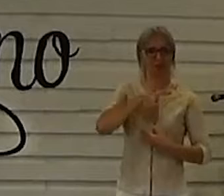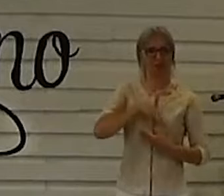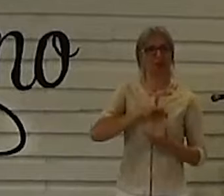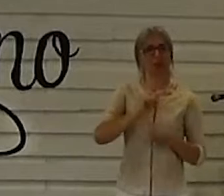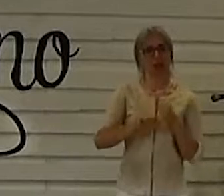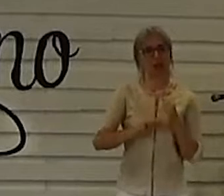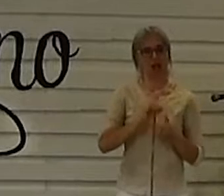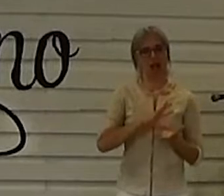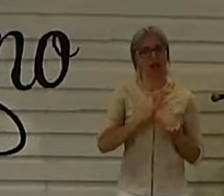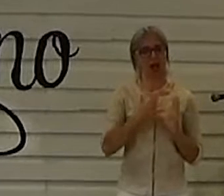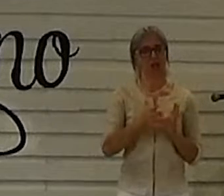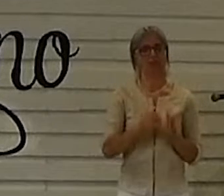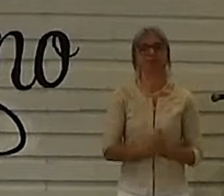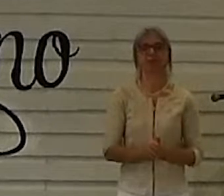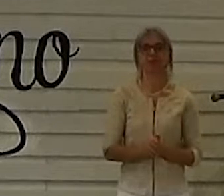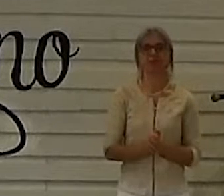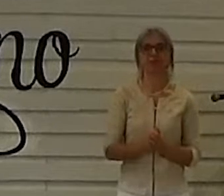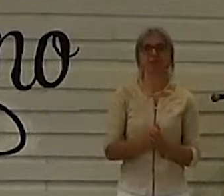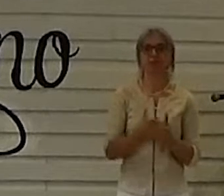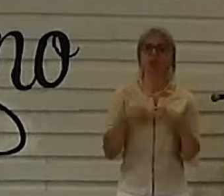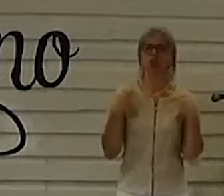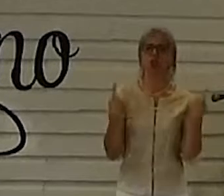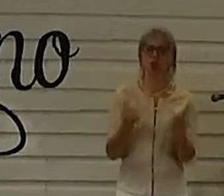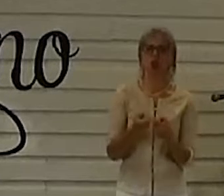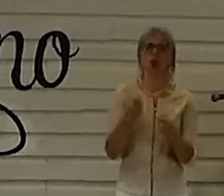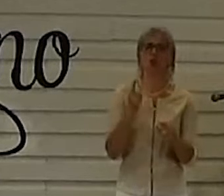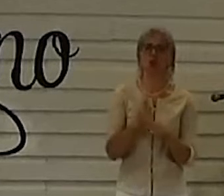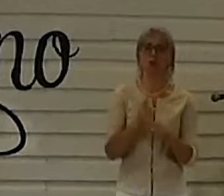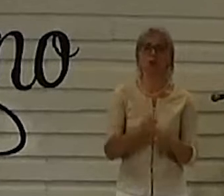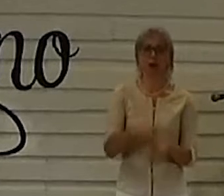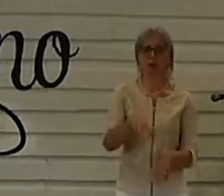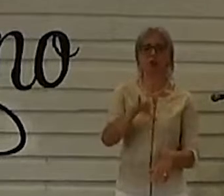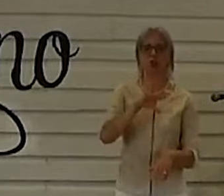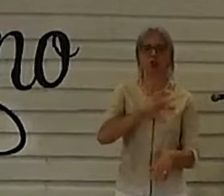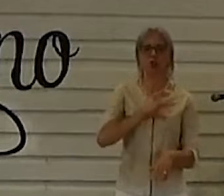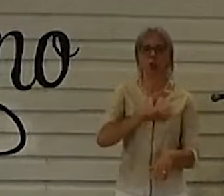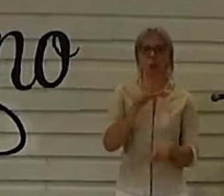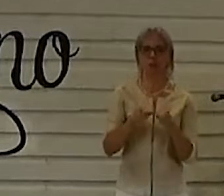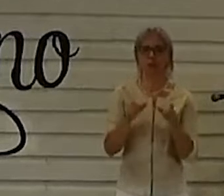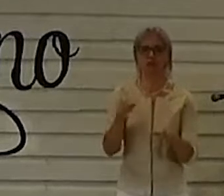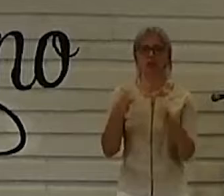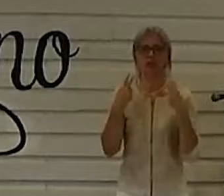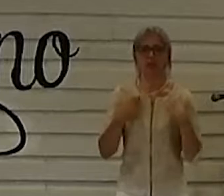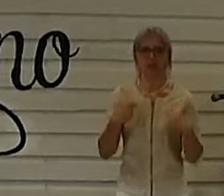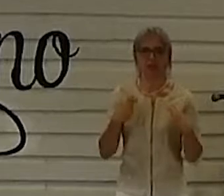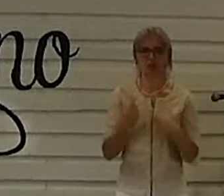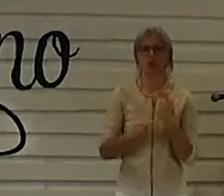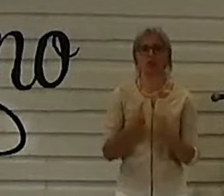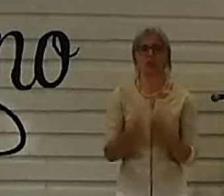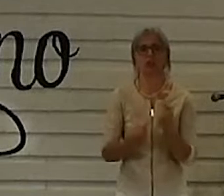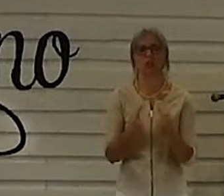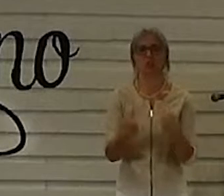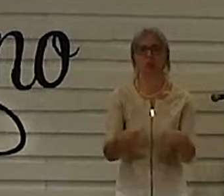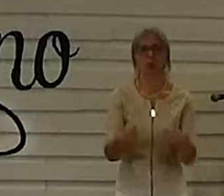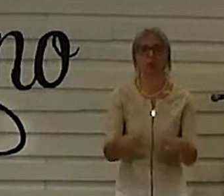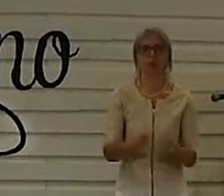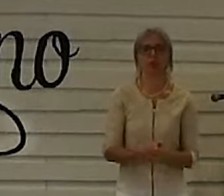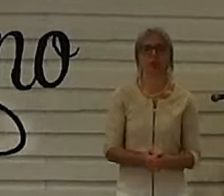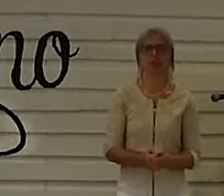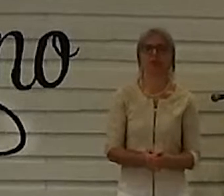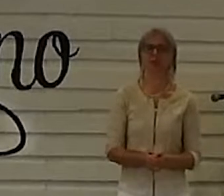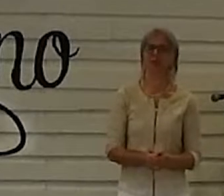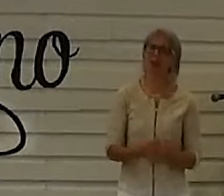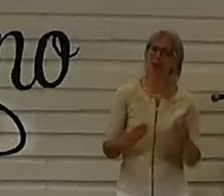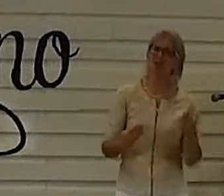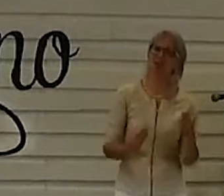vivono in questa situazione. Colossesi capitolo 3 versetto 11 ci dice: in questa nuova vita non